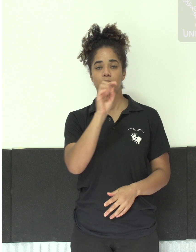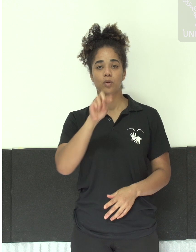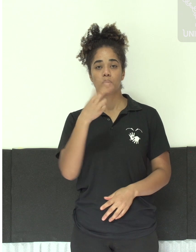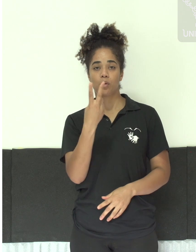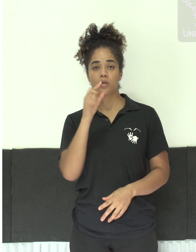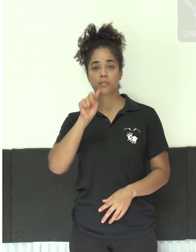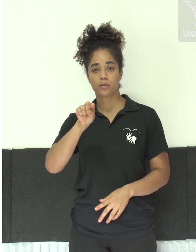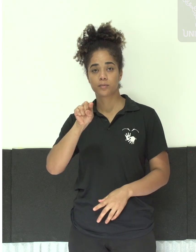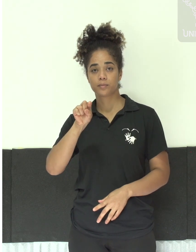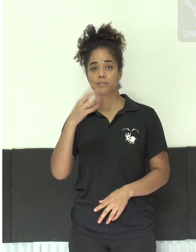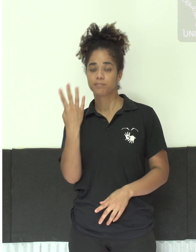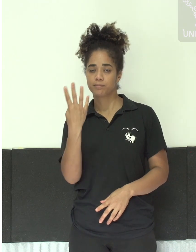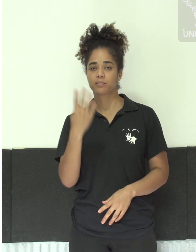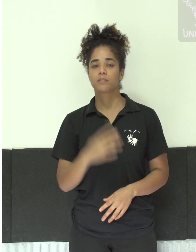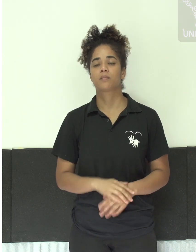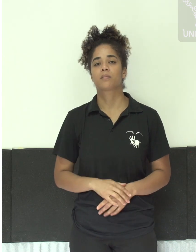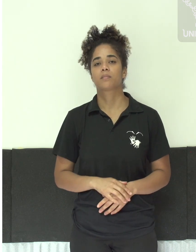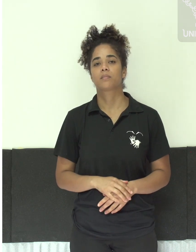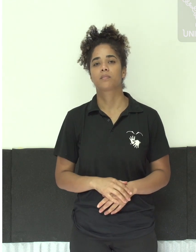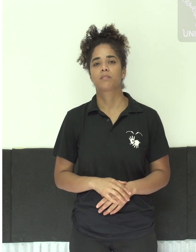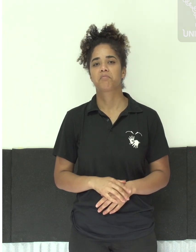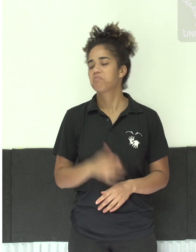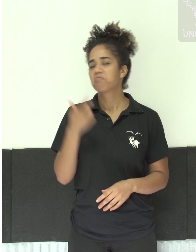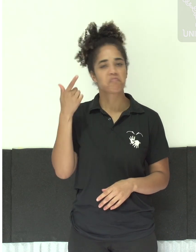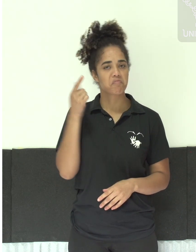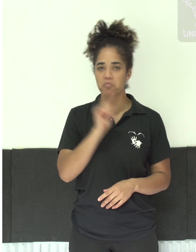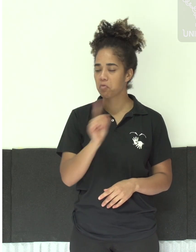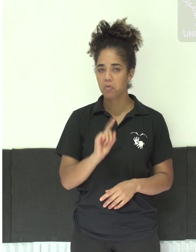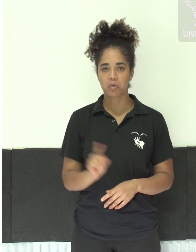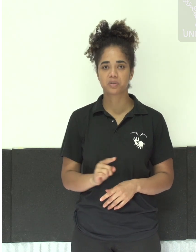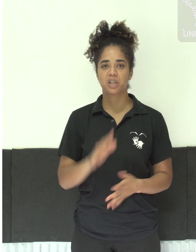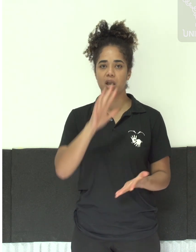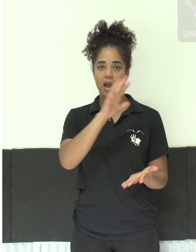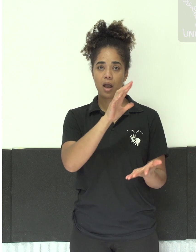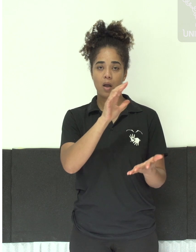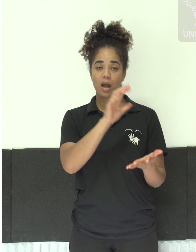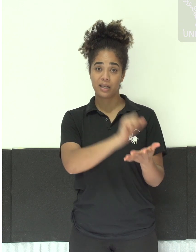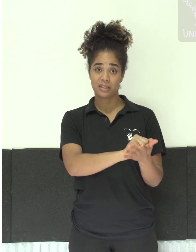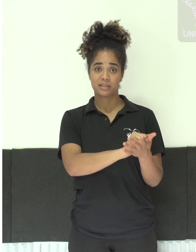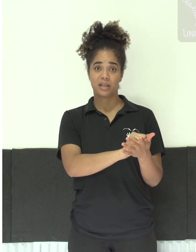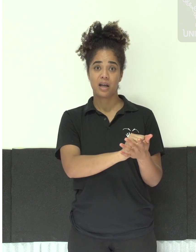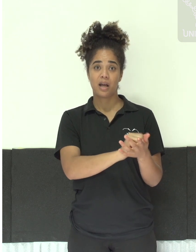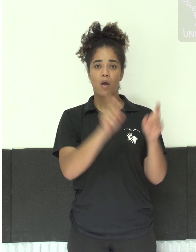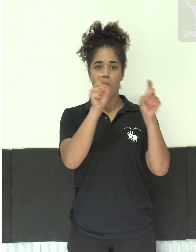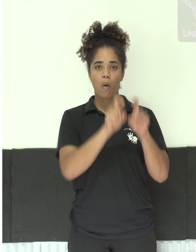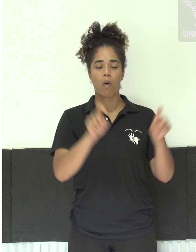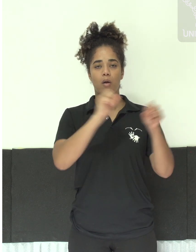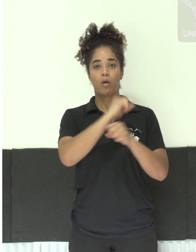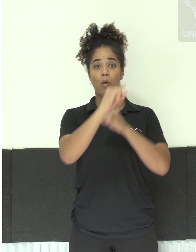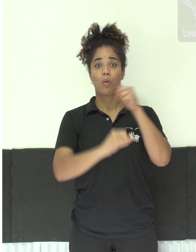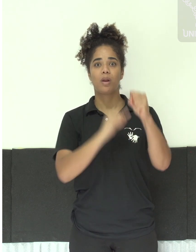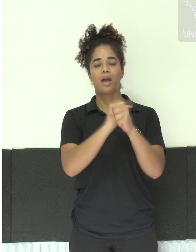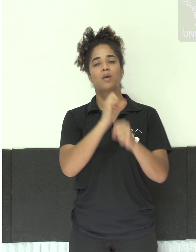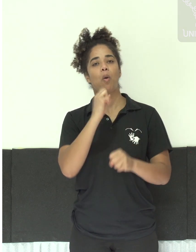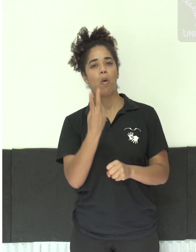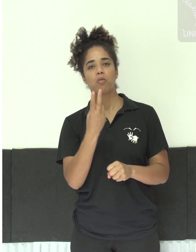10.2.4. Não efetuar o cadastro online, bem como não efetivar a sua matrícula, quando convocados